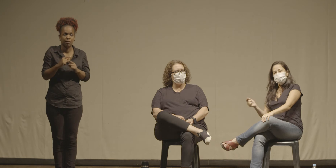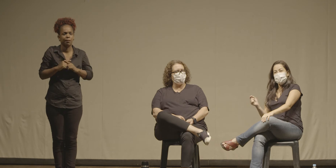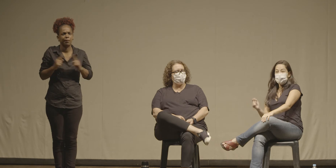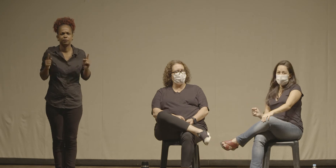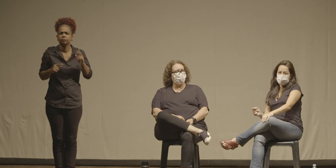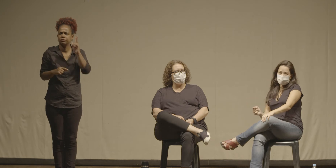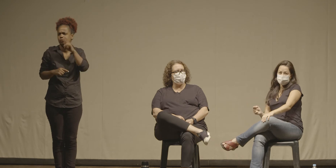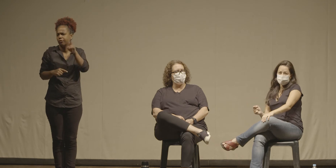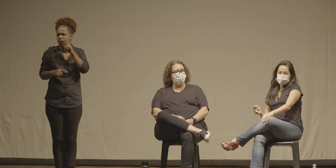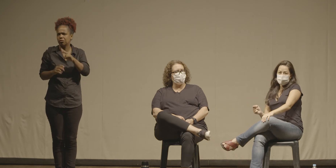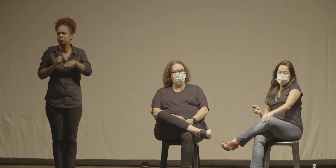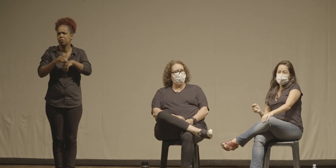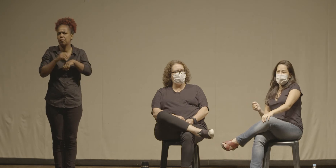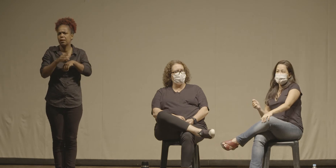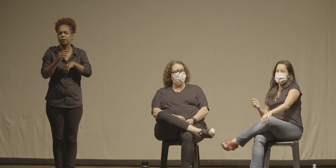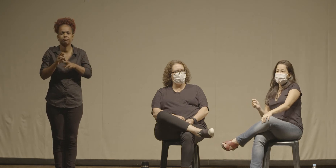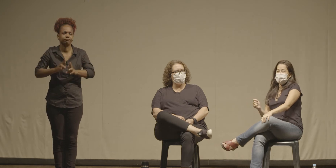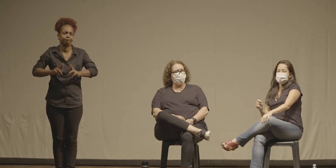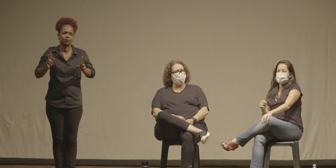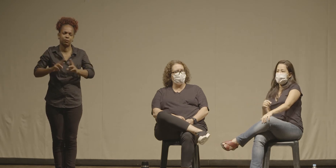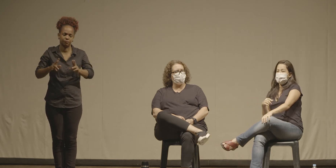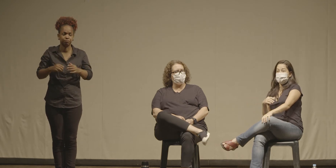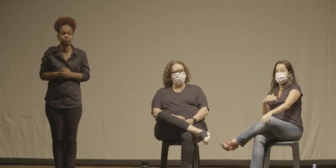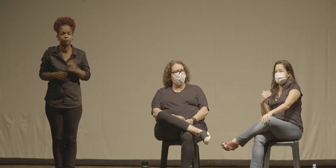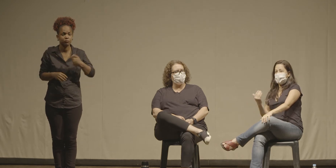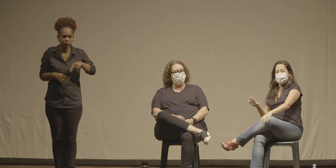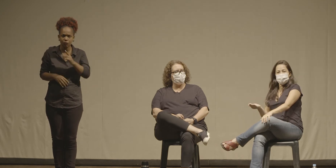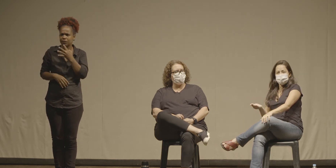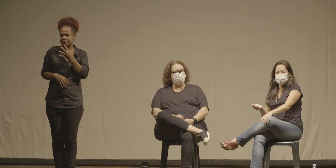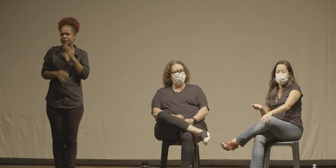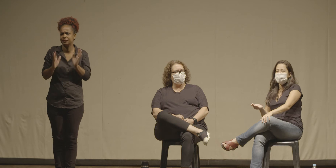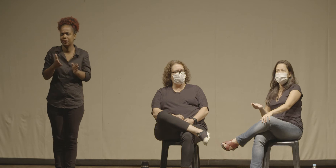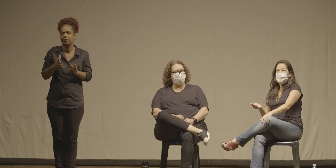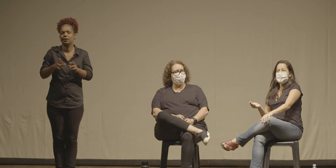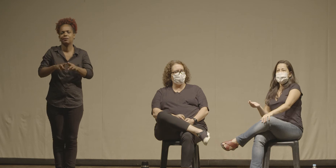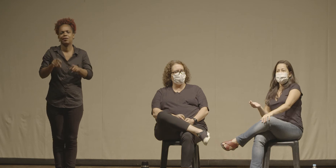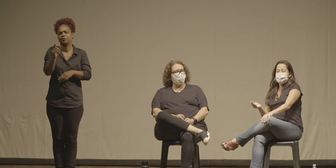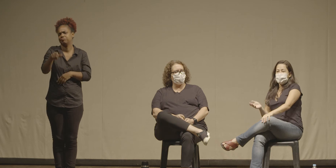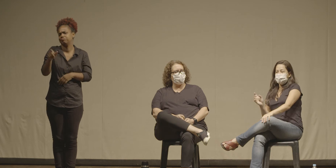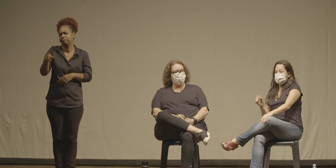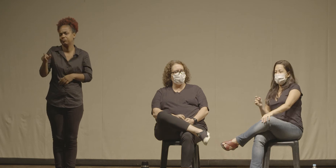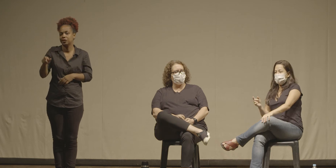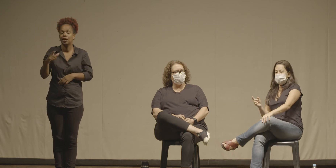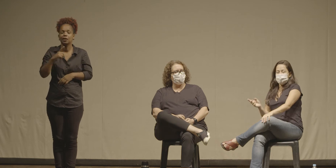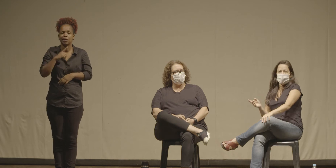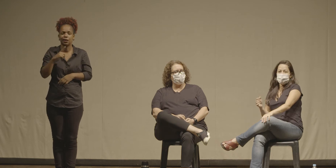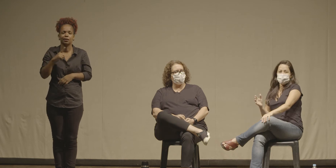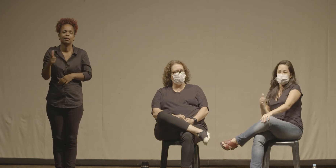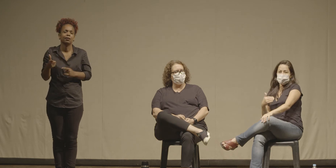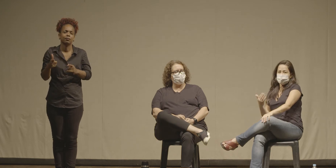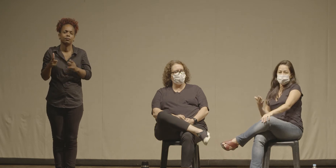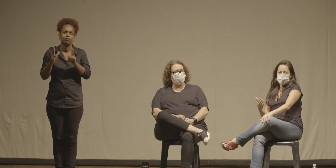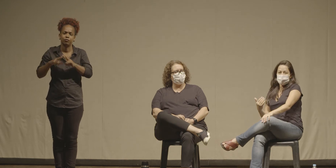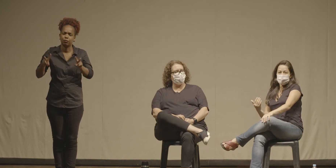contar uma história não é. E assim, a gente conhece diversas pessoas que fizeram não só no audiovisual,